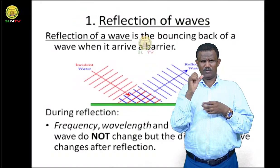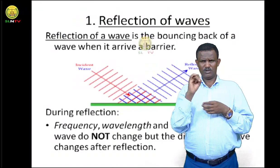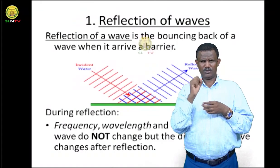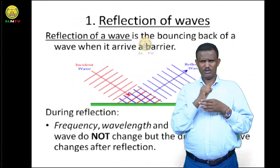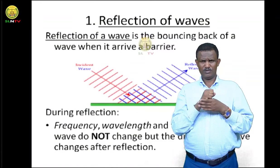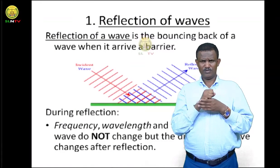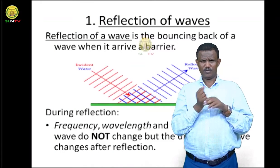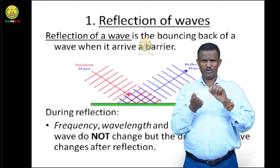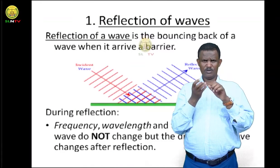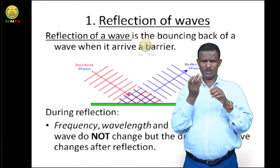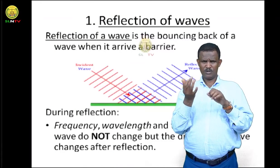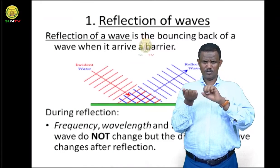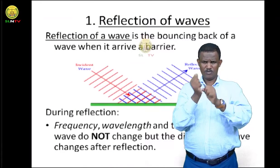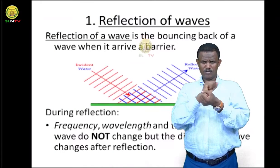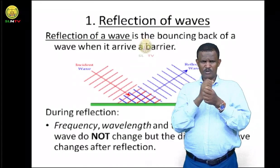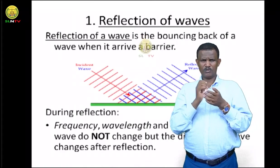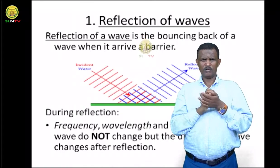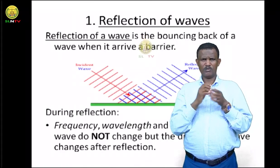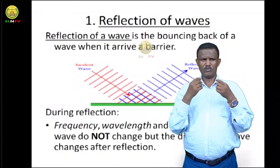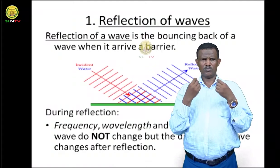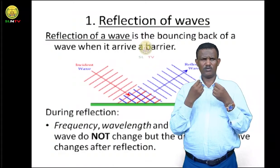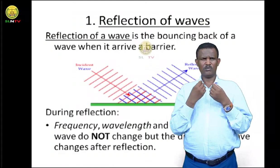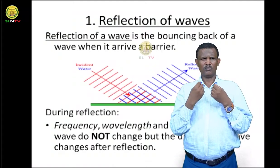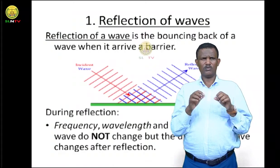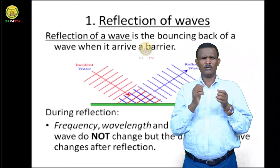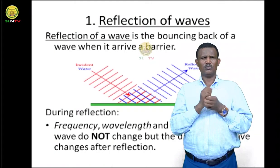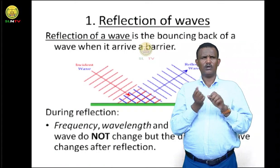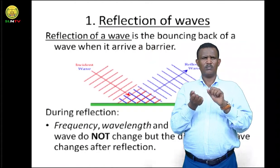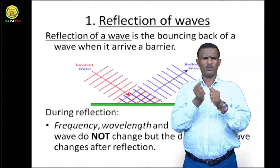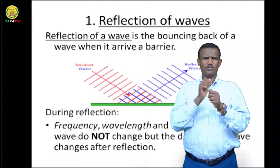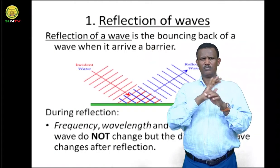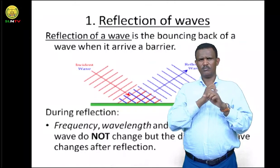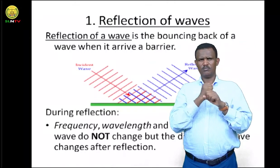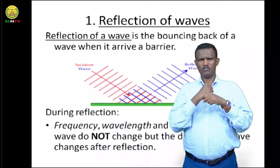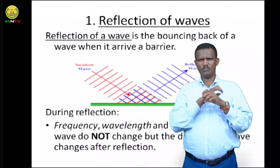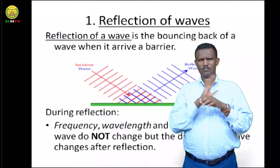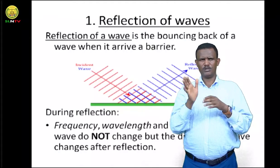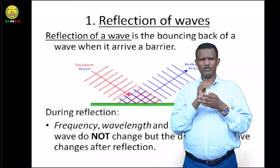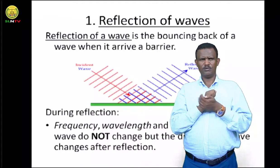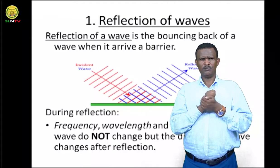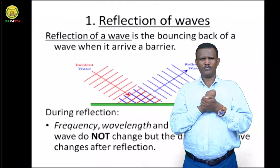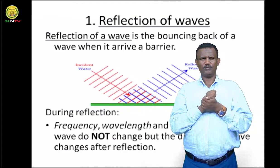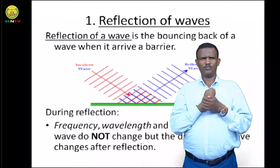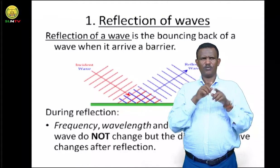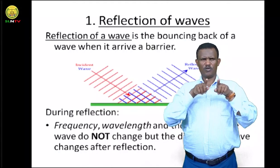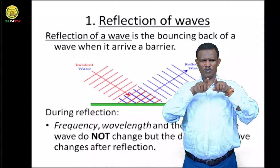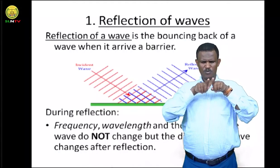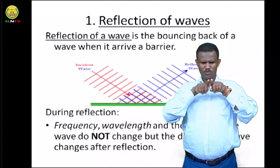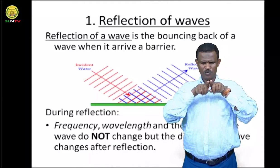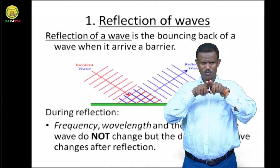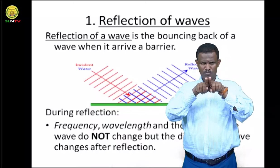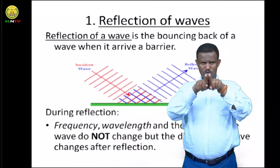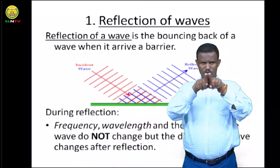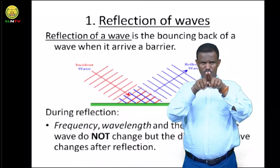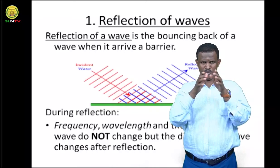wax isbedeli kuma dhaco laba wavelength-ku waa length waa distance-ka ay isku jiraan two lines oo inoogu